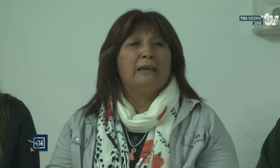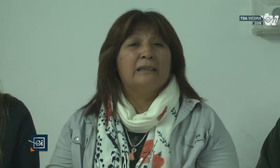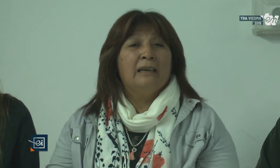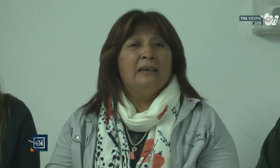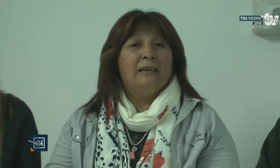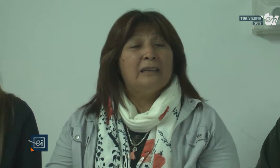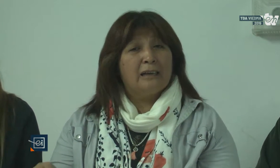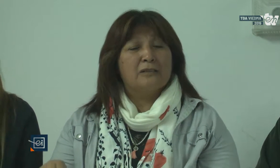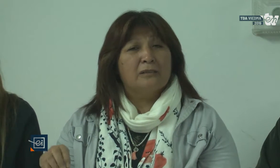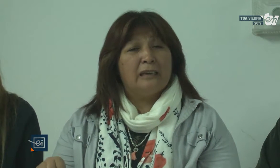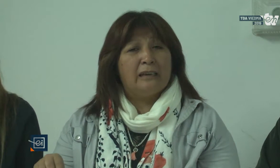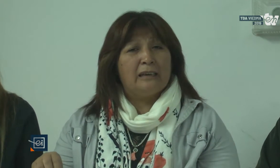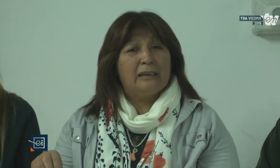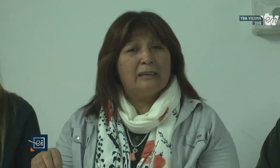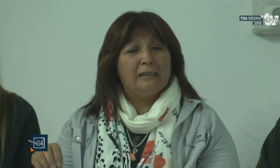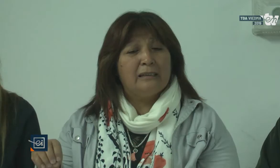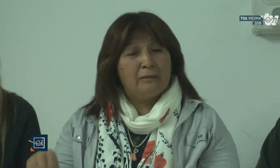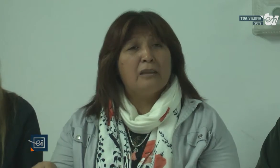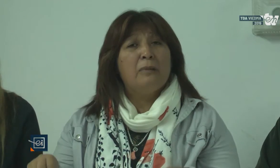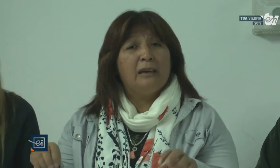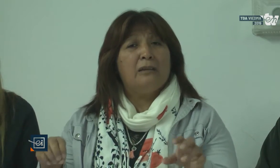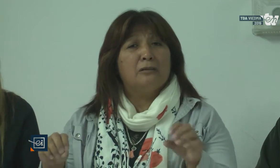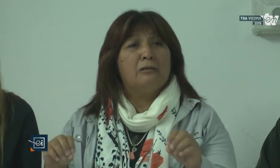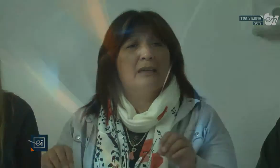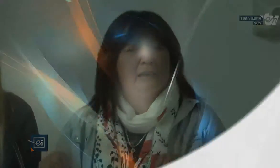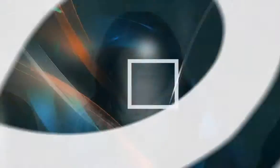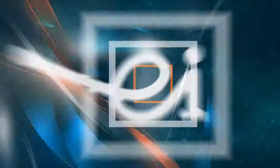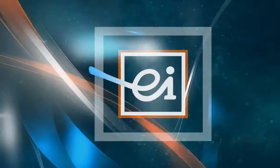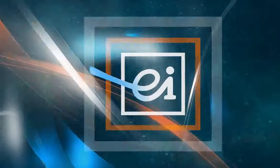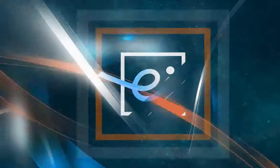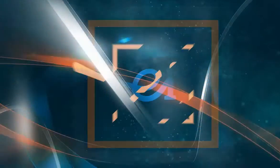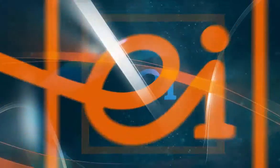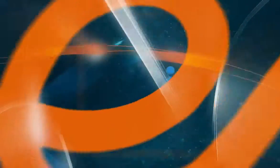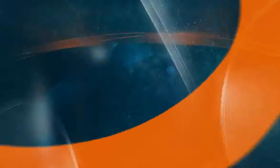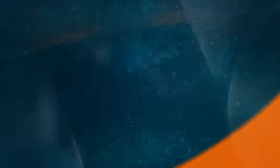de los lugares, en este caso de Viedma y de otros lugares de la zona.